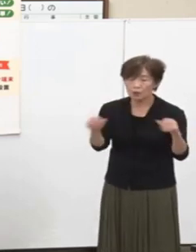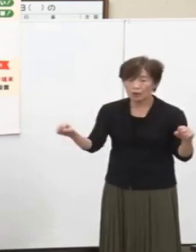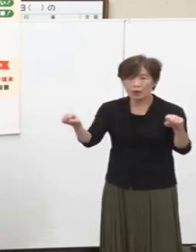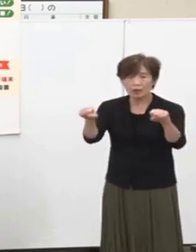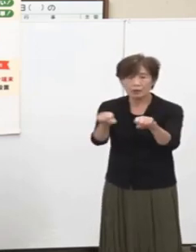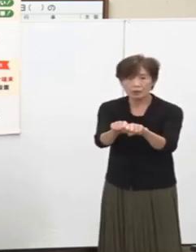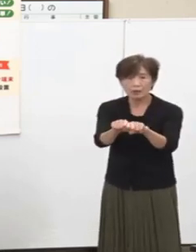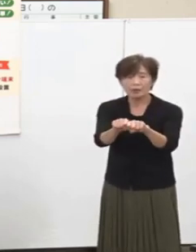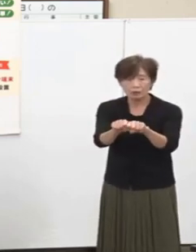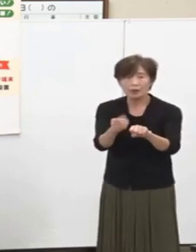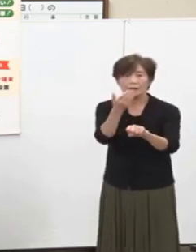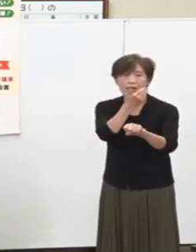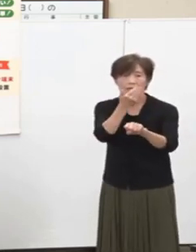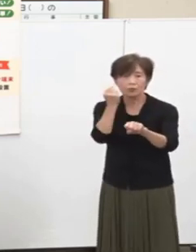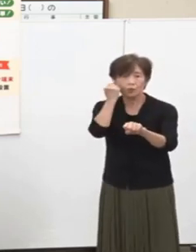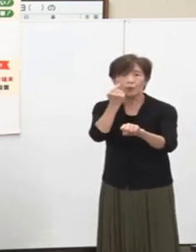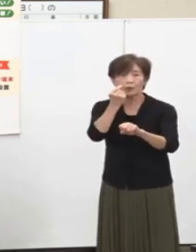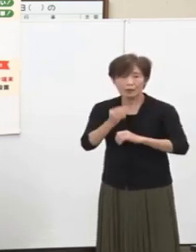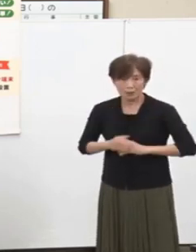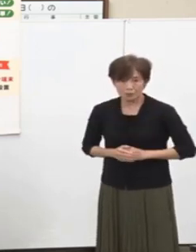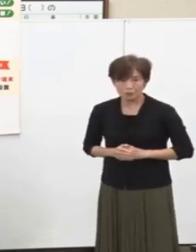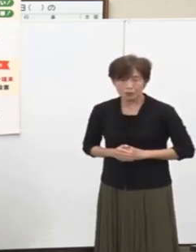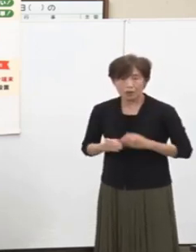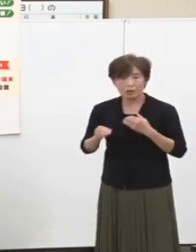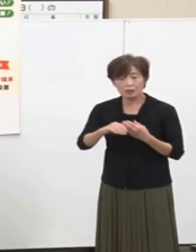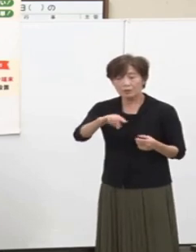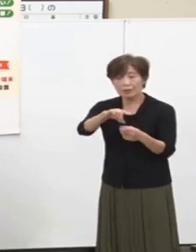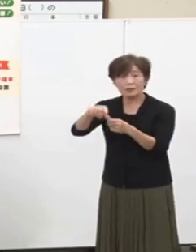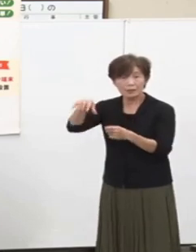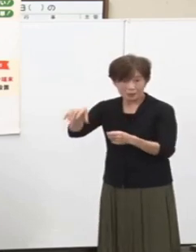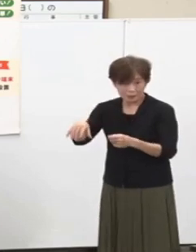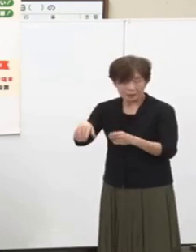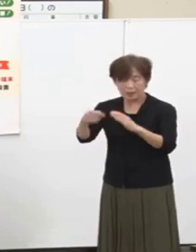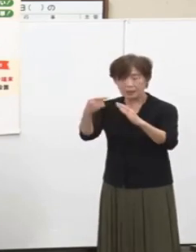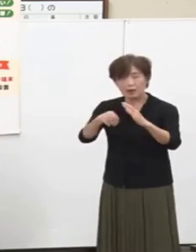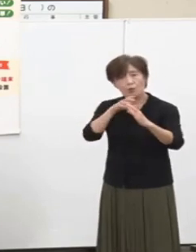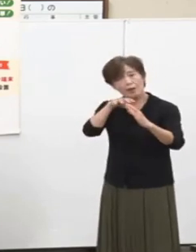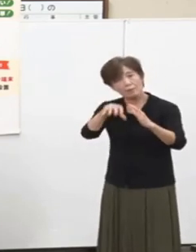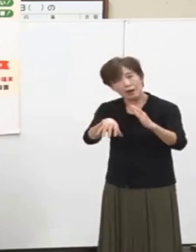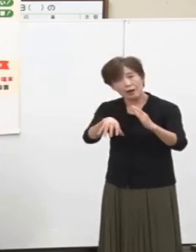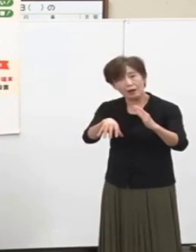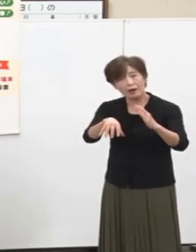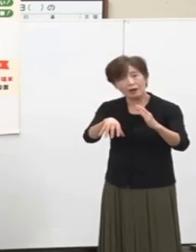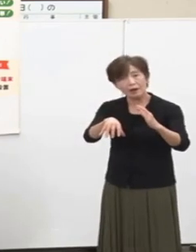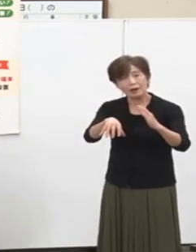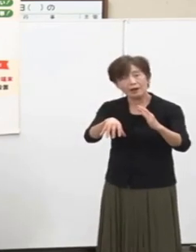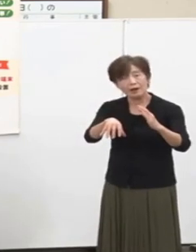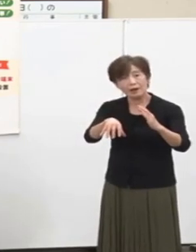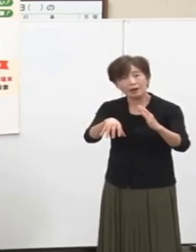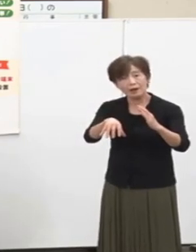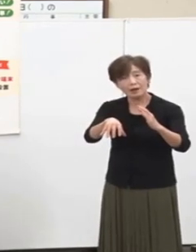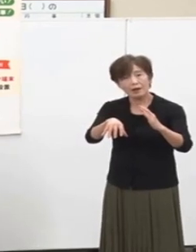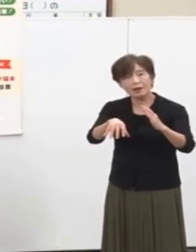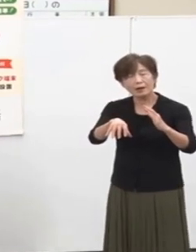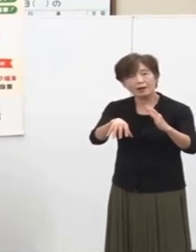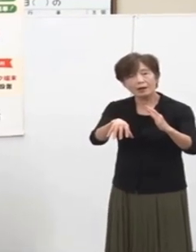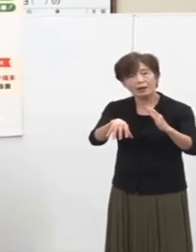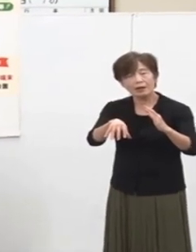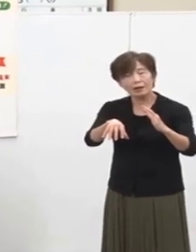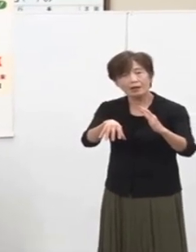思います。で、例えば地域、例えば学校現場なんかでちょっとこうリス